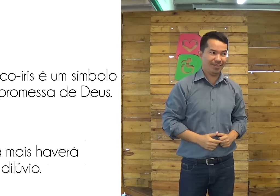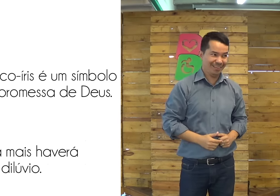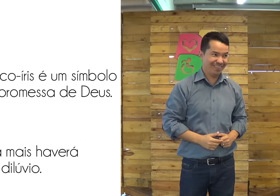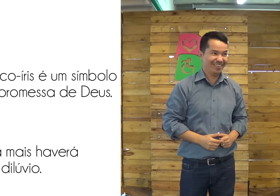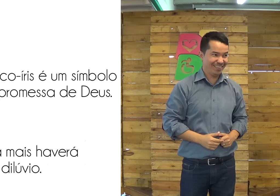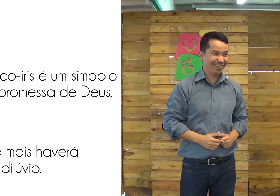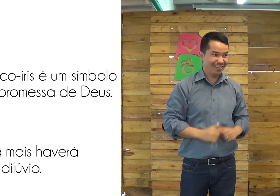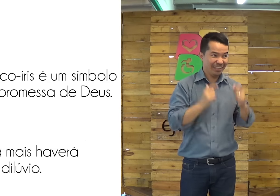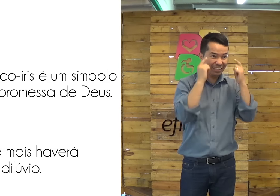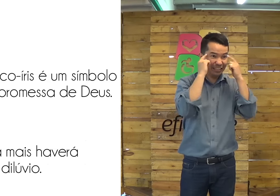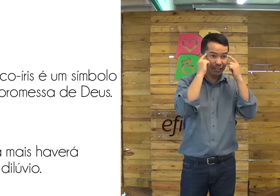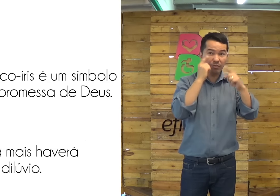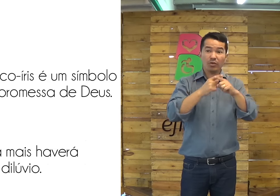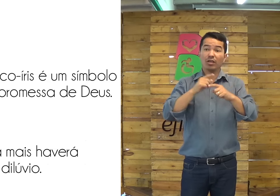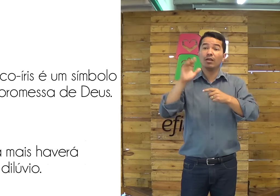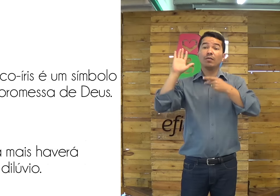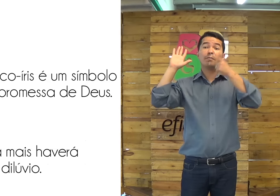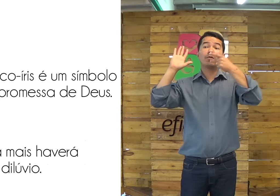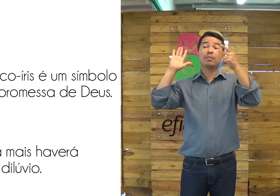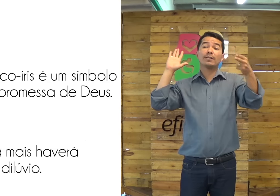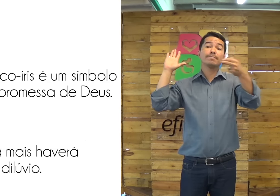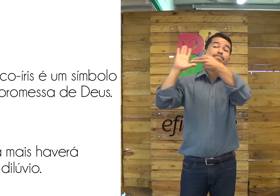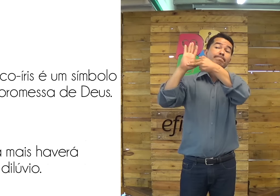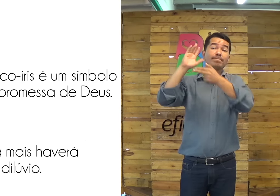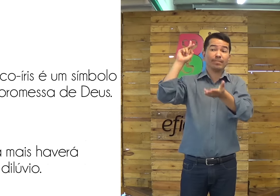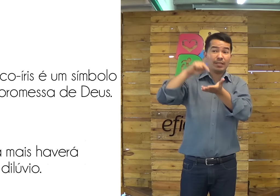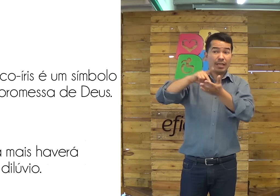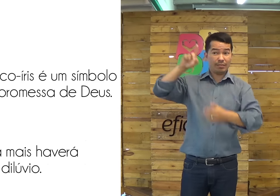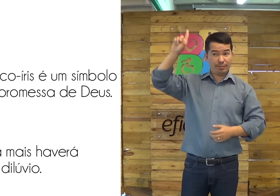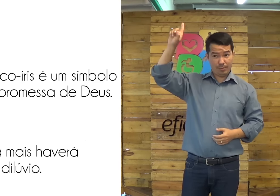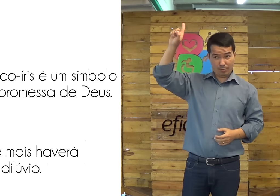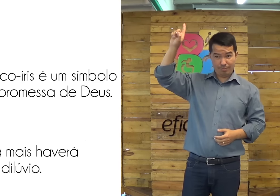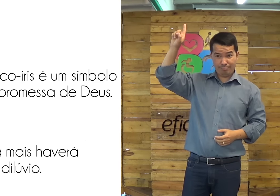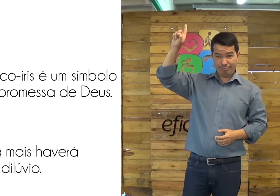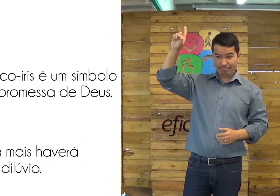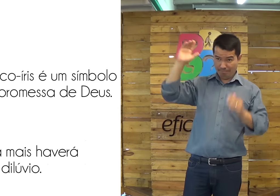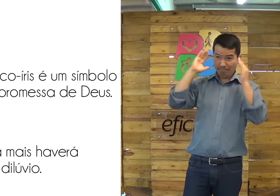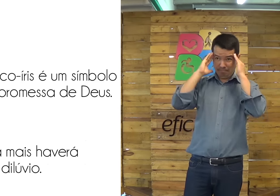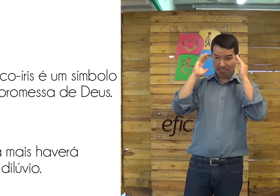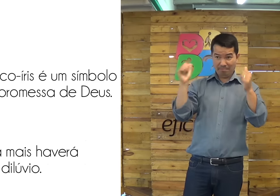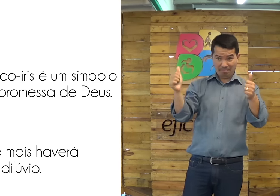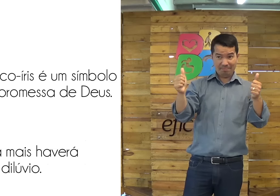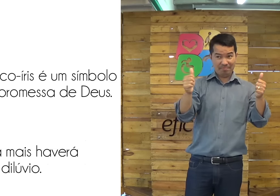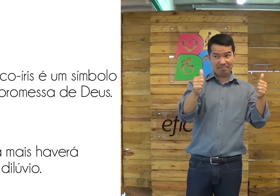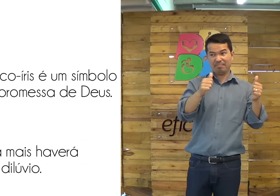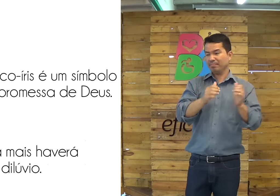destruição entendeu porque Deus prometeu isso Vocês